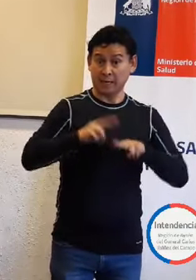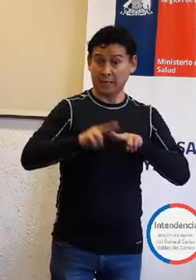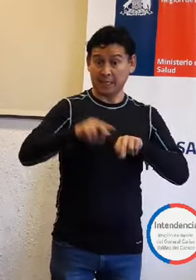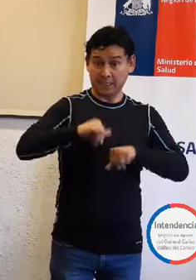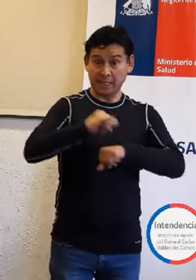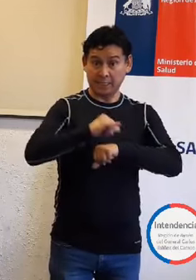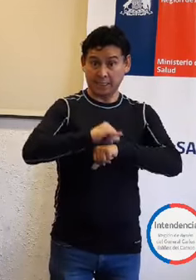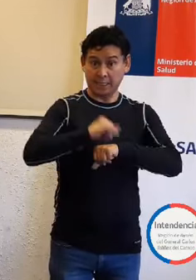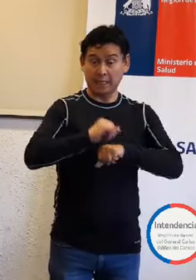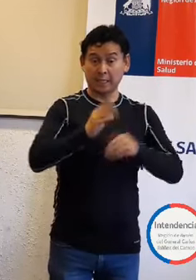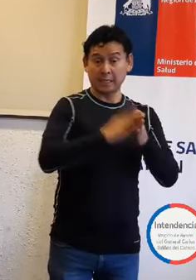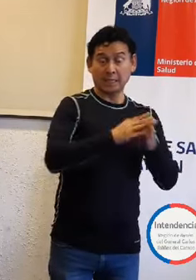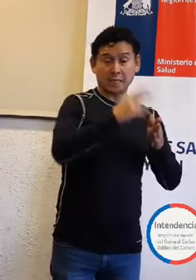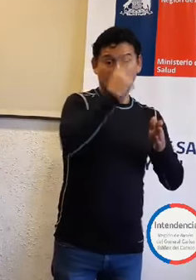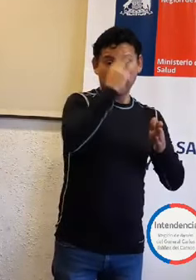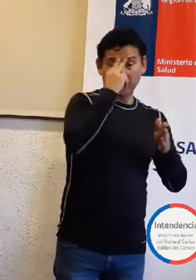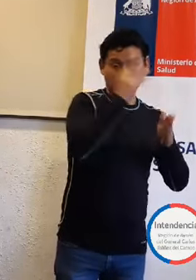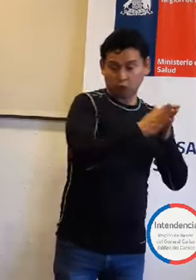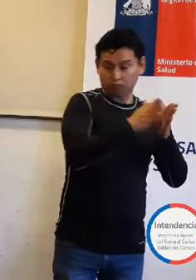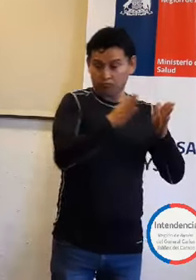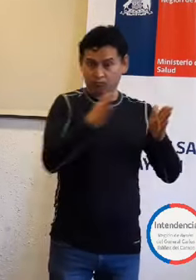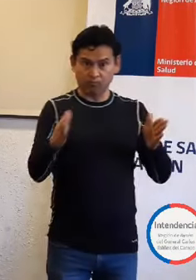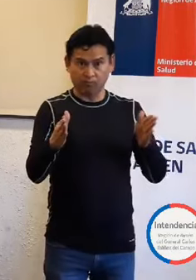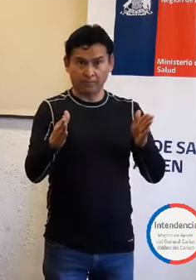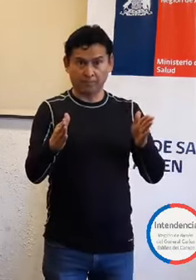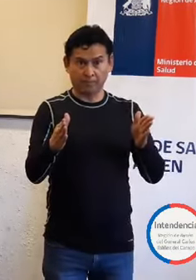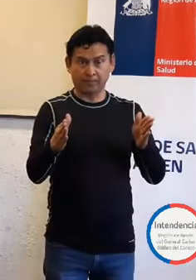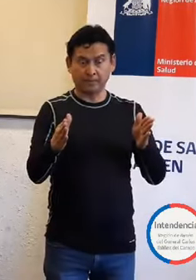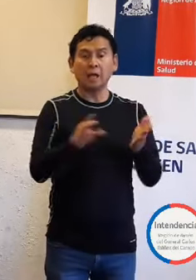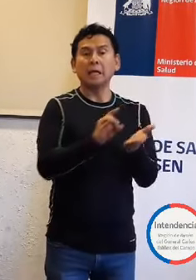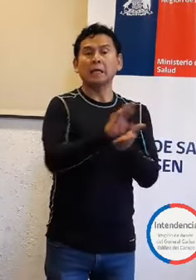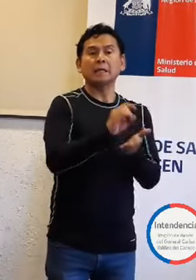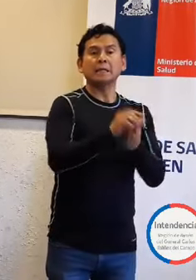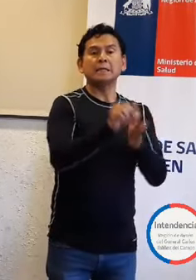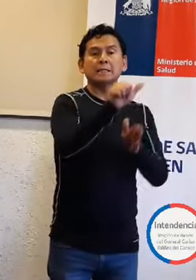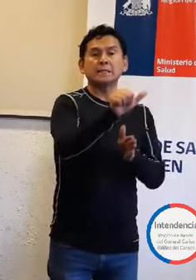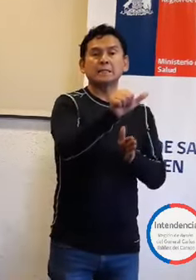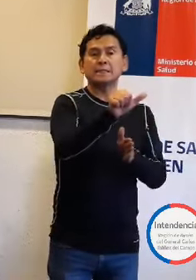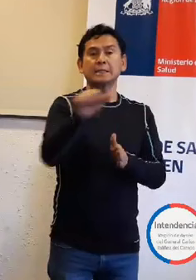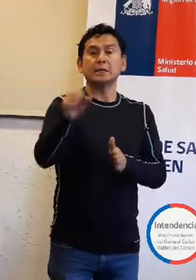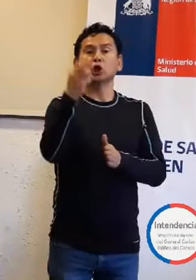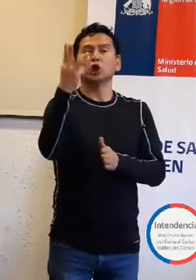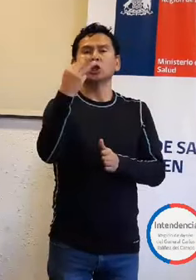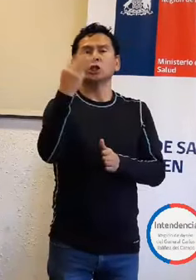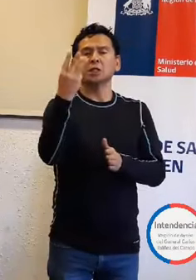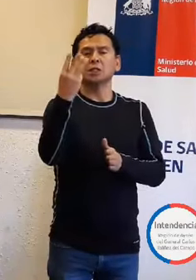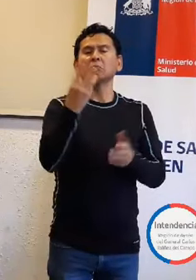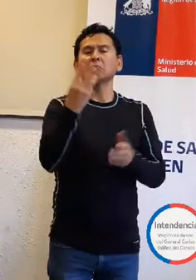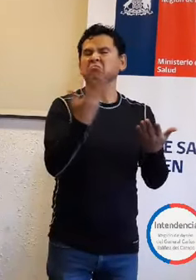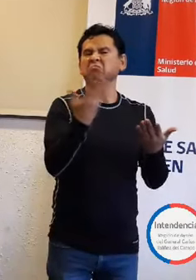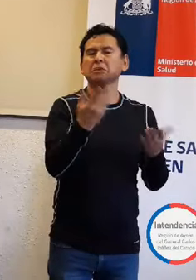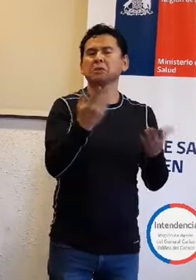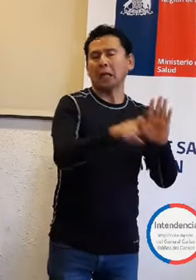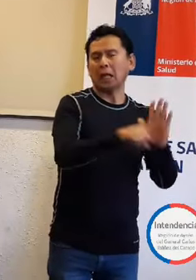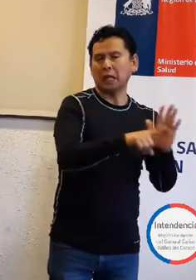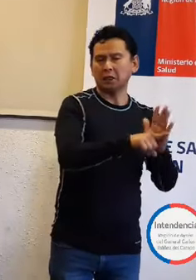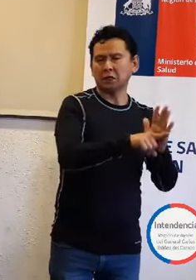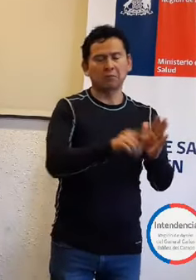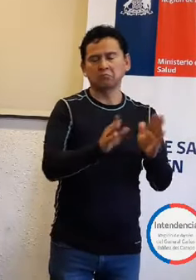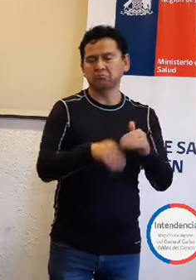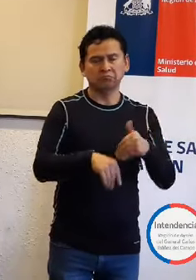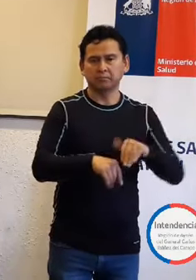desde la segunda quincena de marzo en adelante descartándose 613 muestras que resultaron negativas